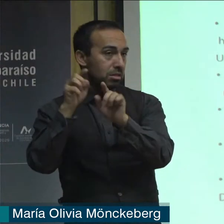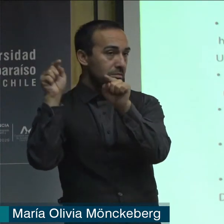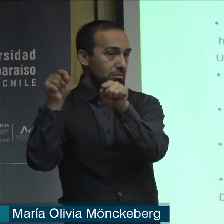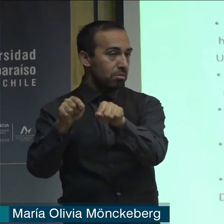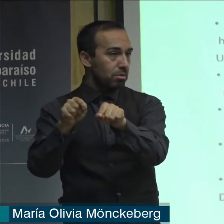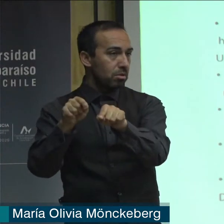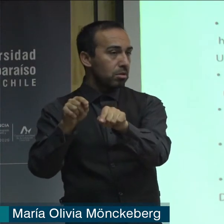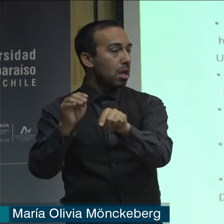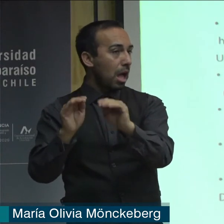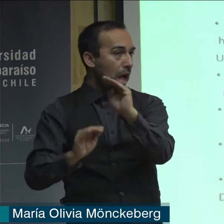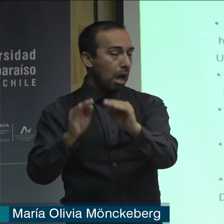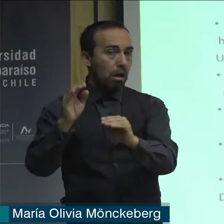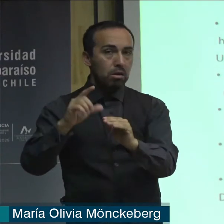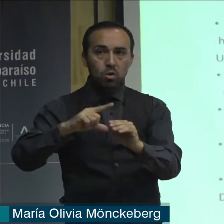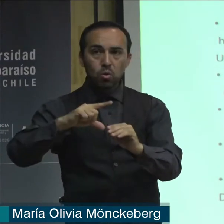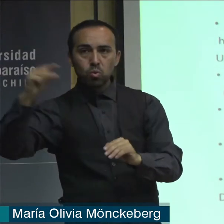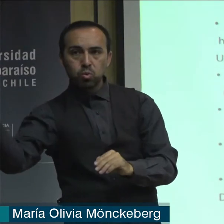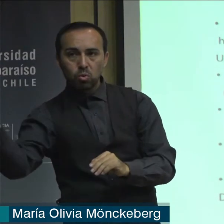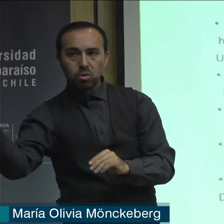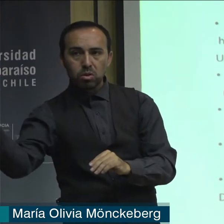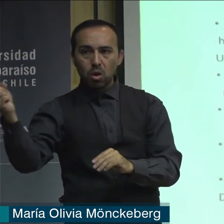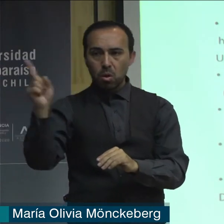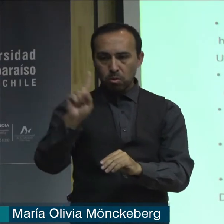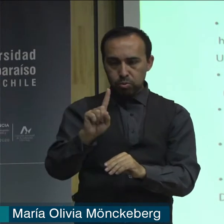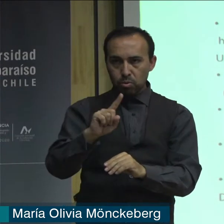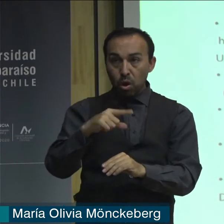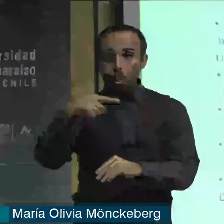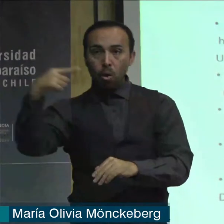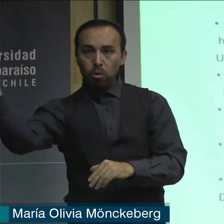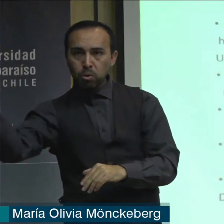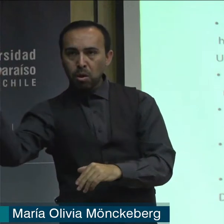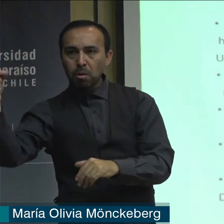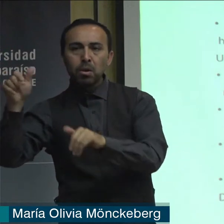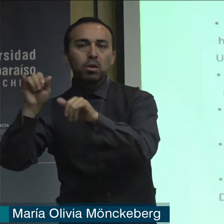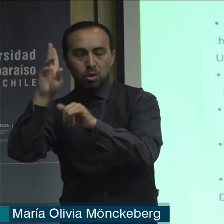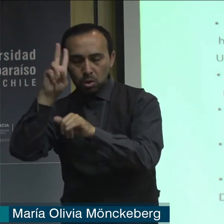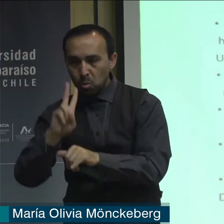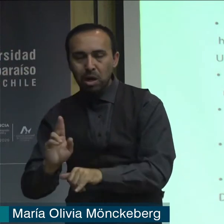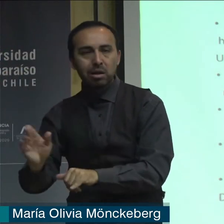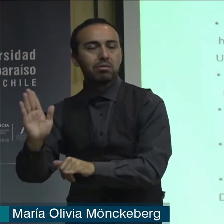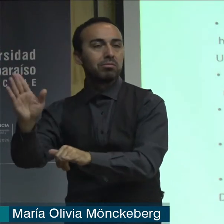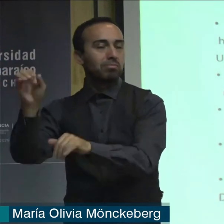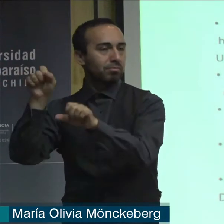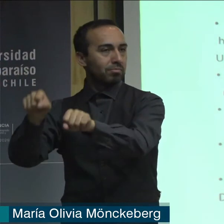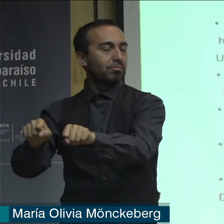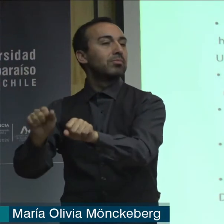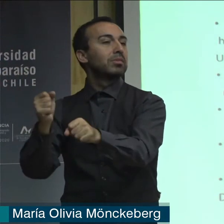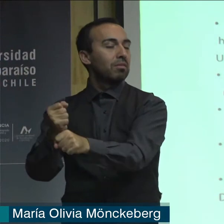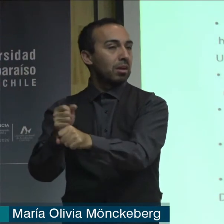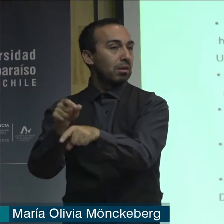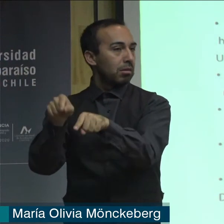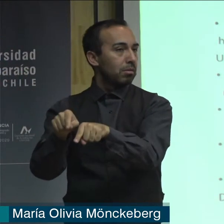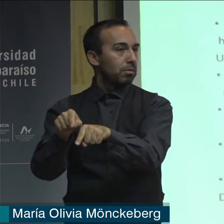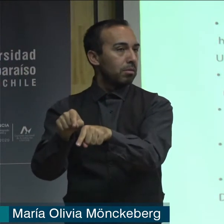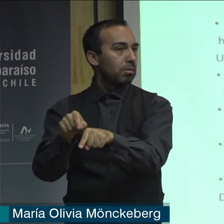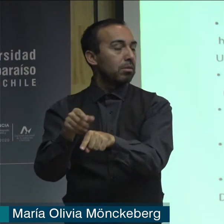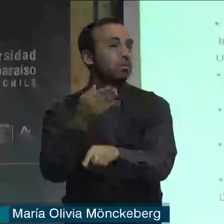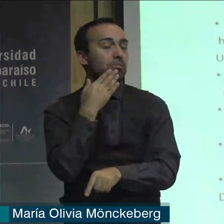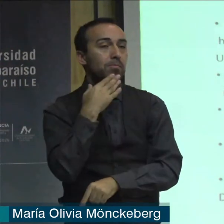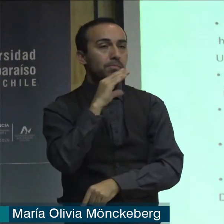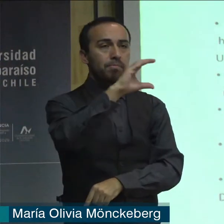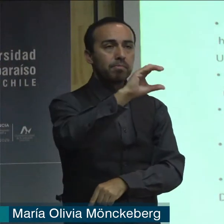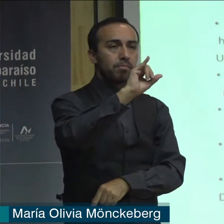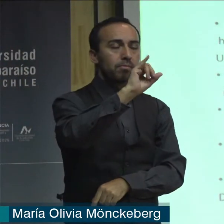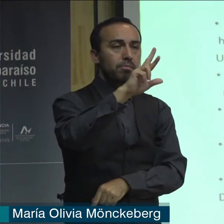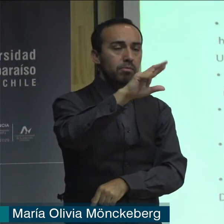un momento se iba Pero sigue siendo profesor el Joaquín Joaquín lavín mismo cristiana rule otro